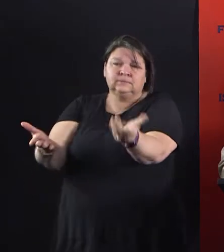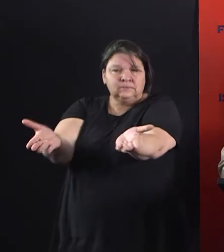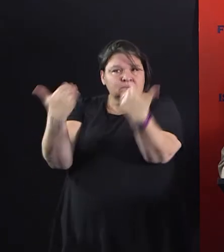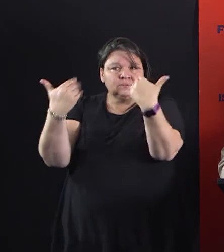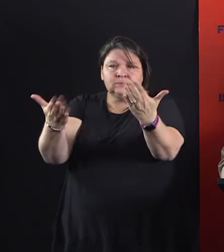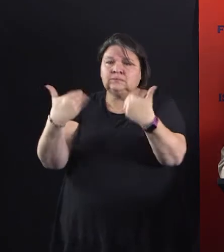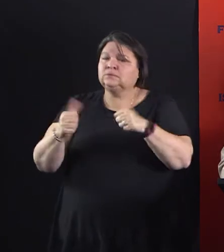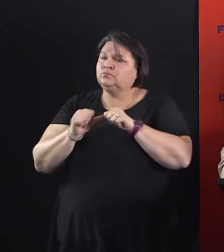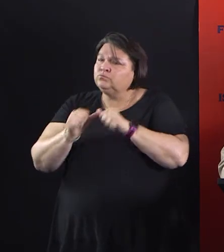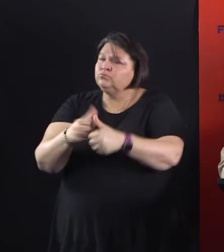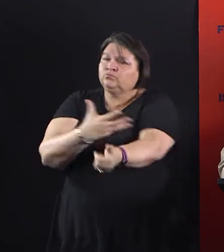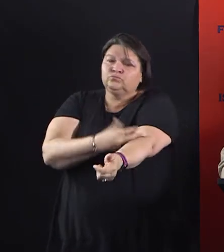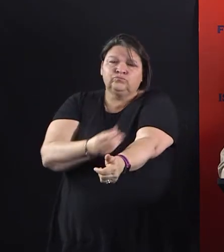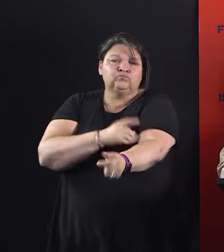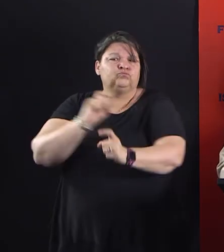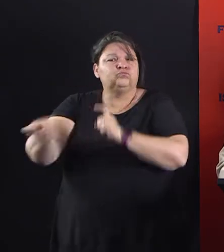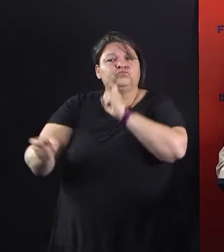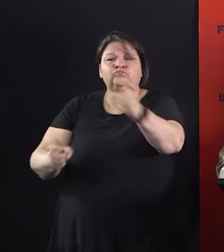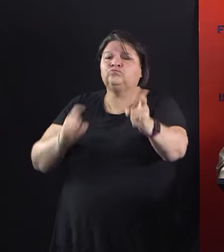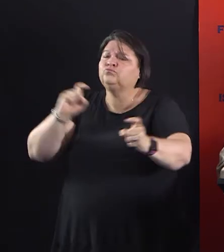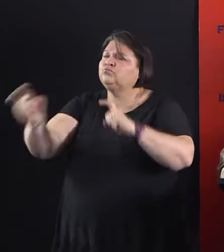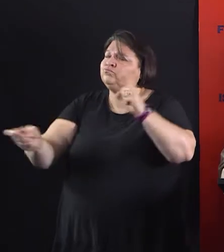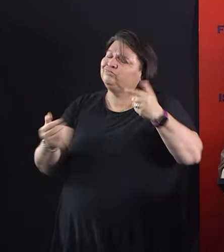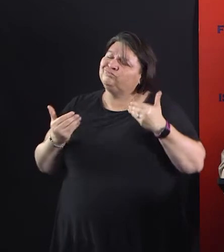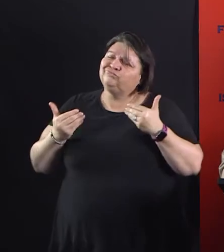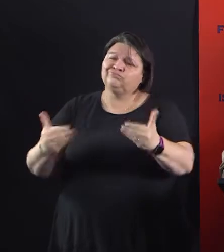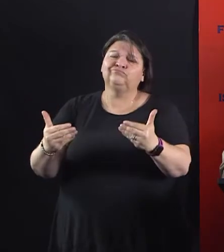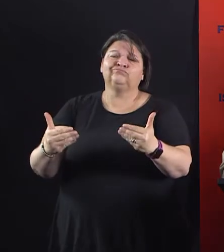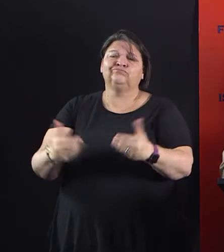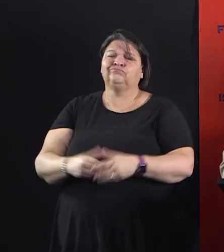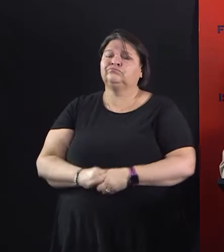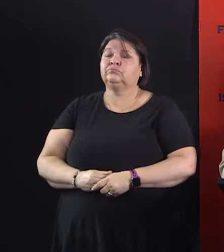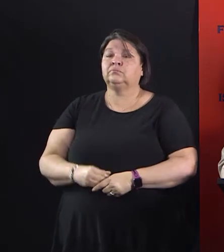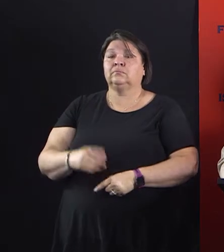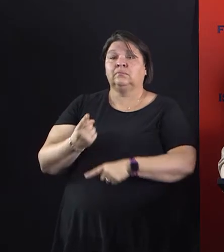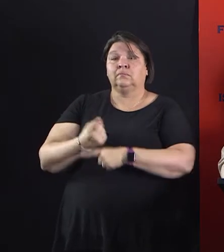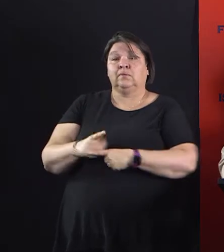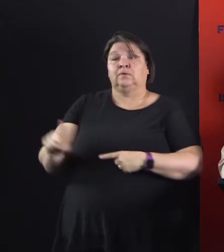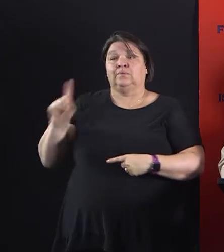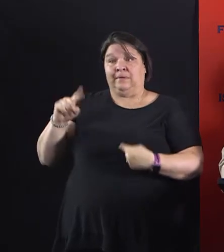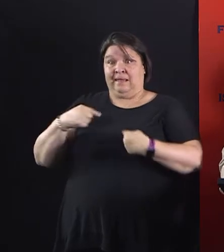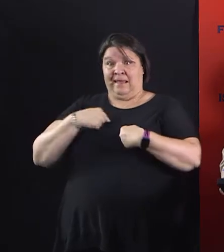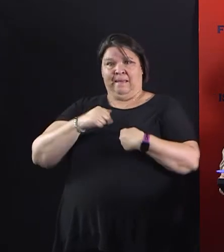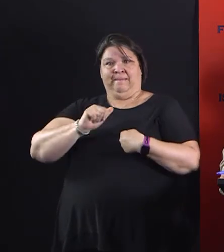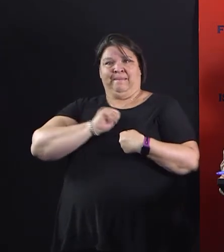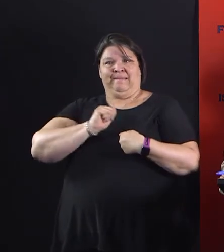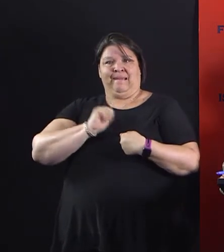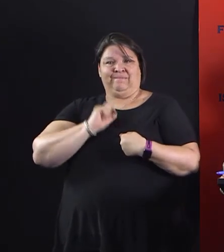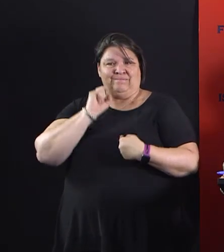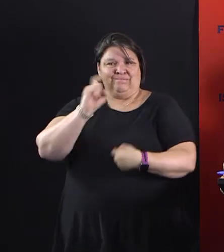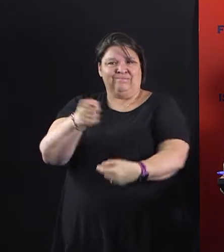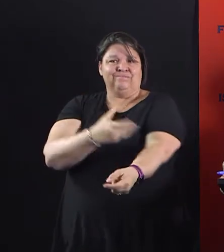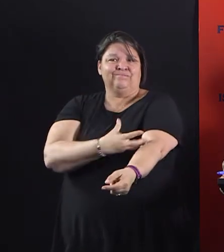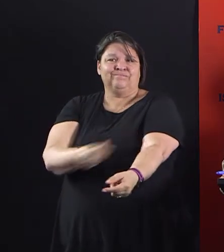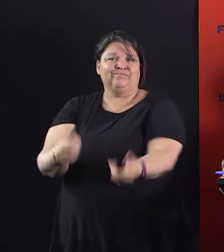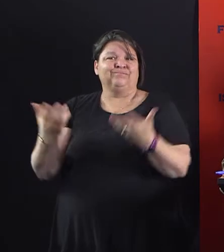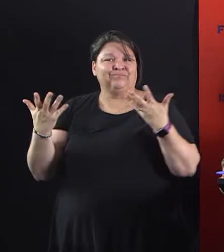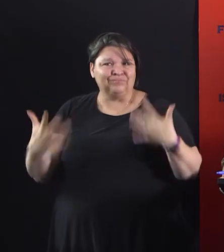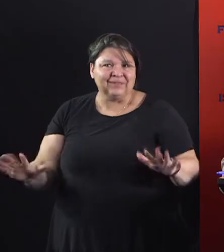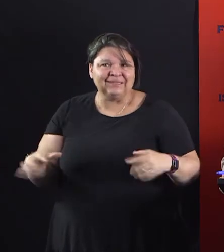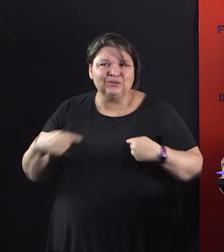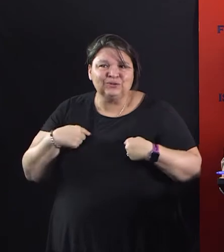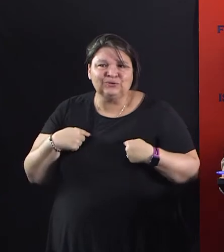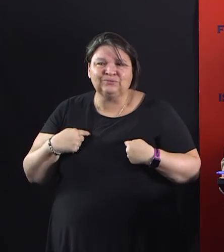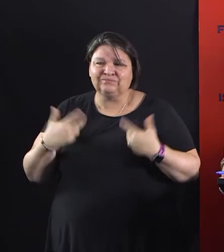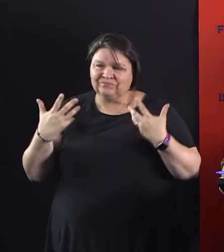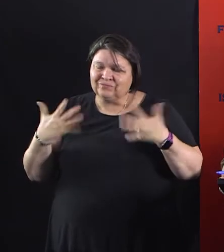need of blood and have surgery. In fact, I gave blood last week. Wow. La otra pregunta que nos han hecho muy frecuentemente